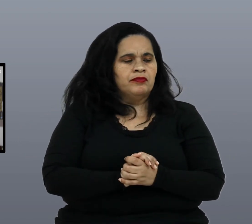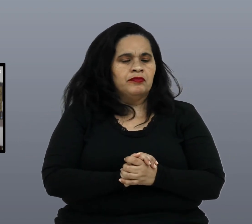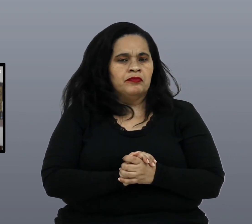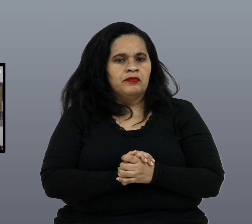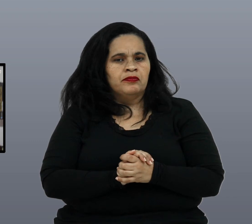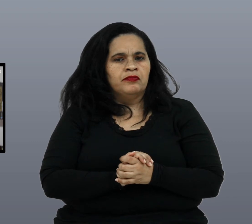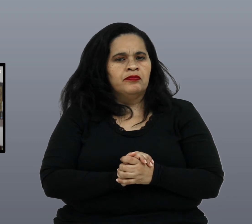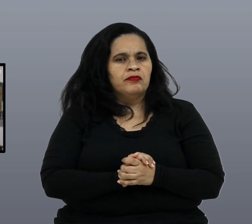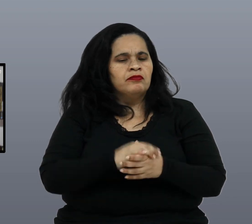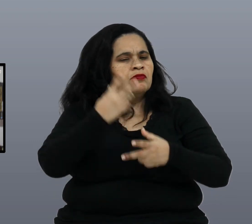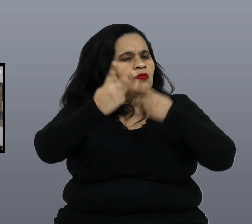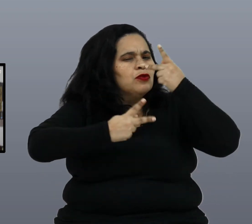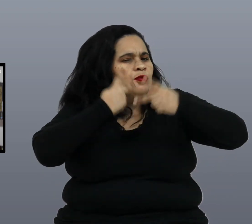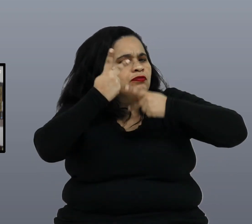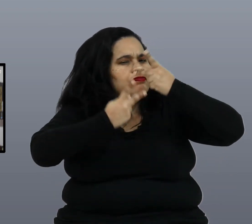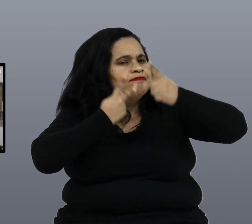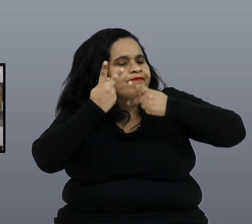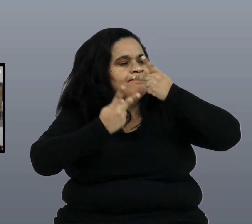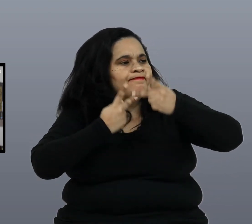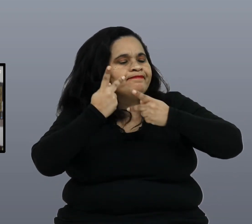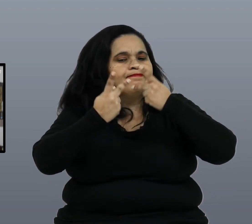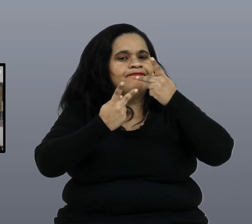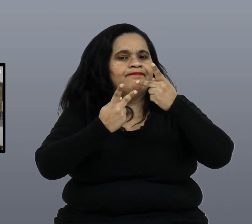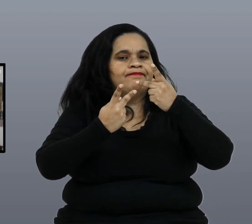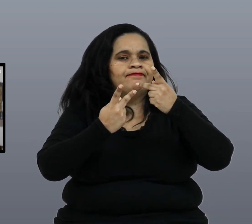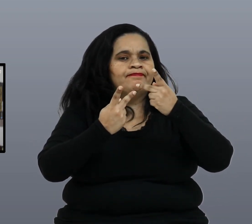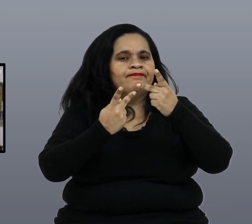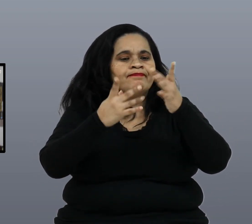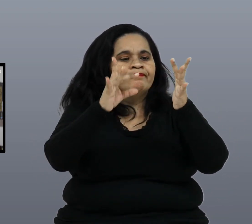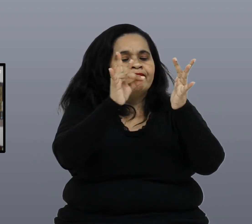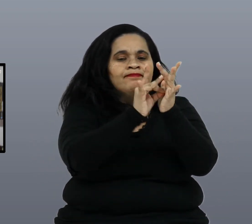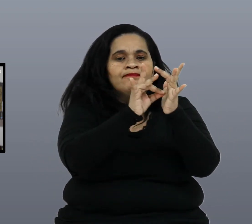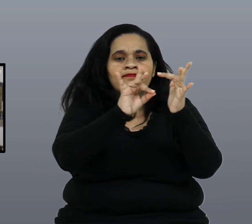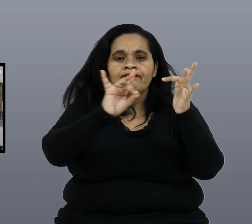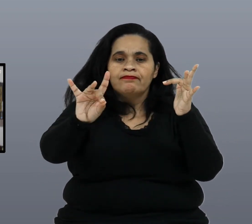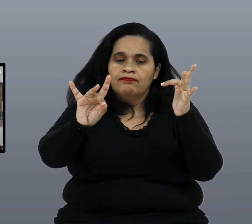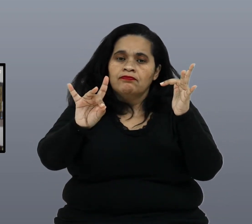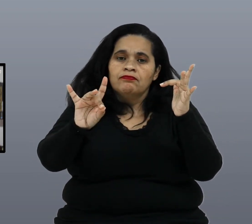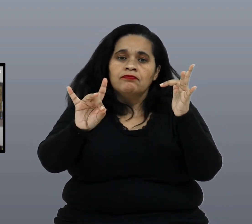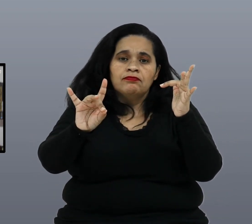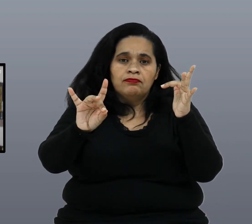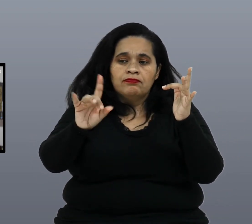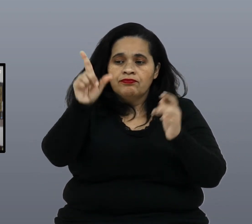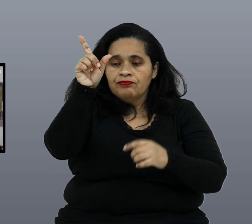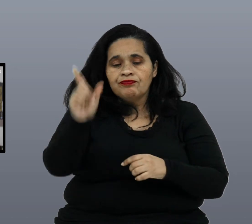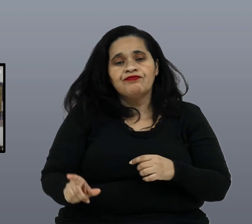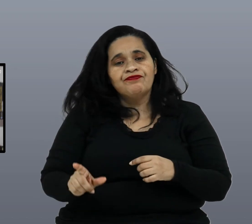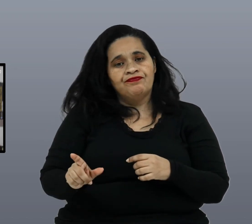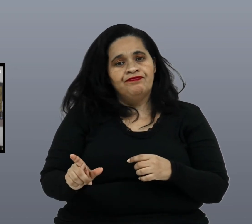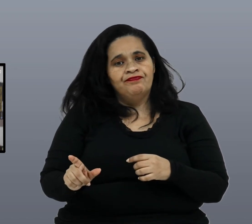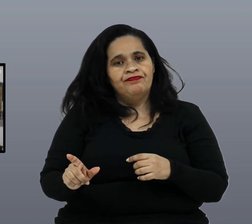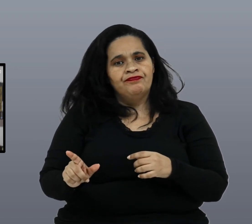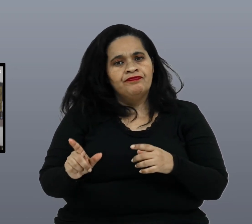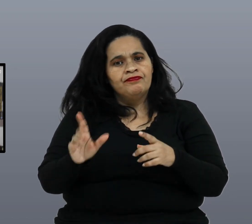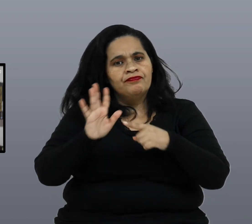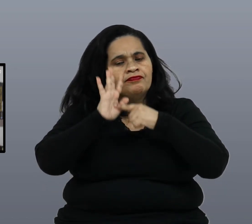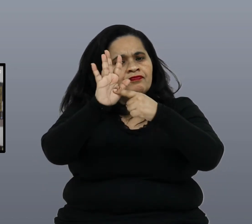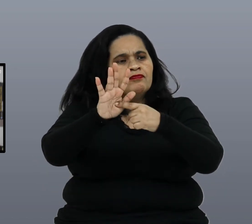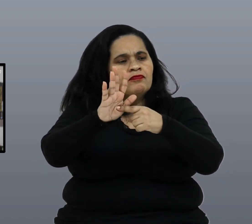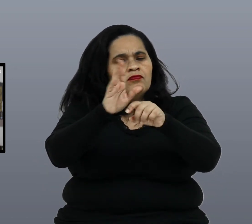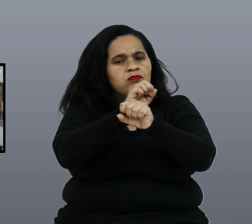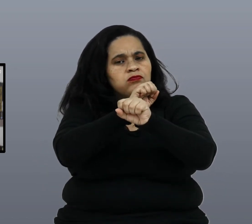essa pequena ponta aqui é o anticristo, como diz aqui a palavra claramente para nós,